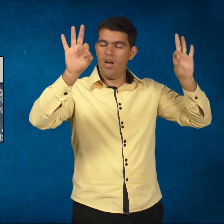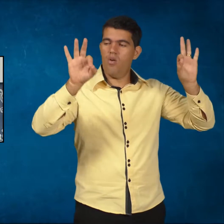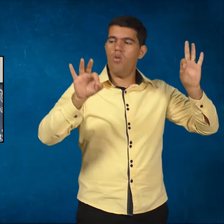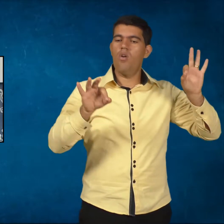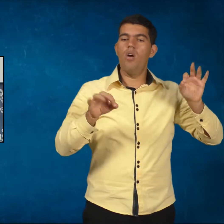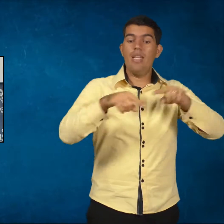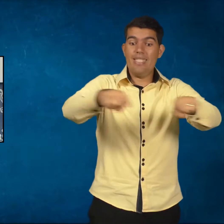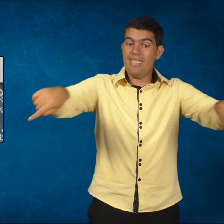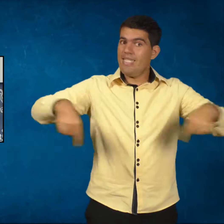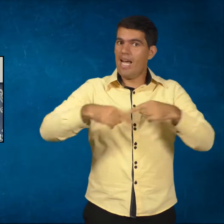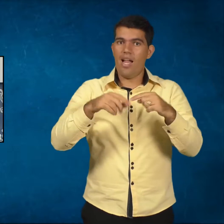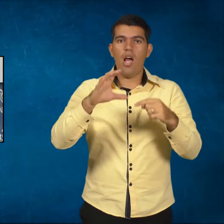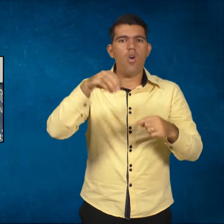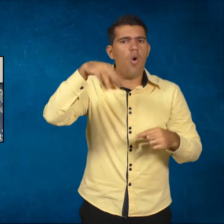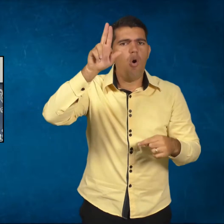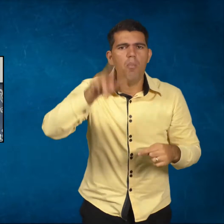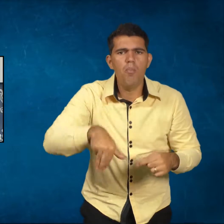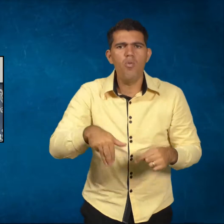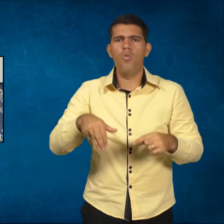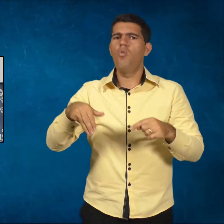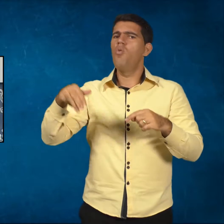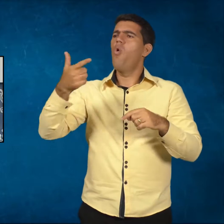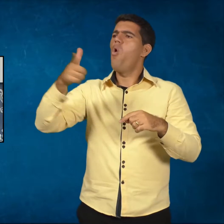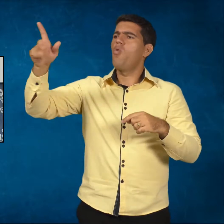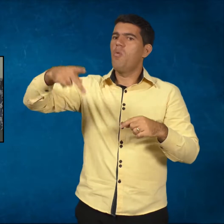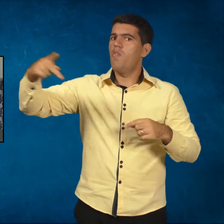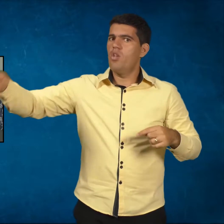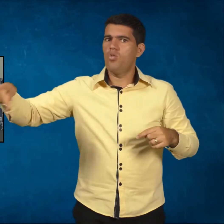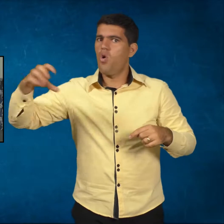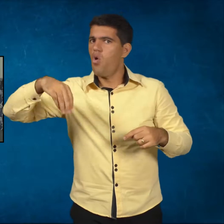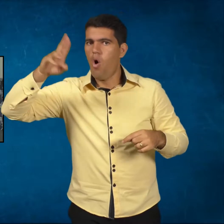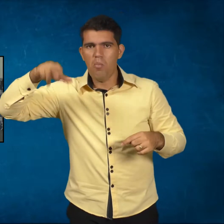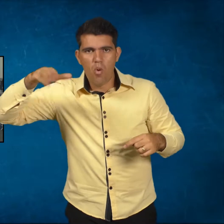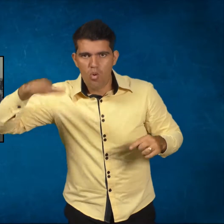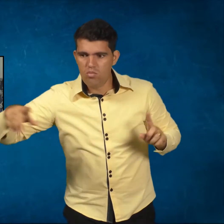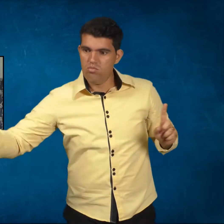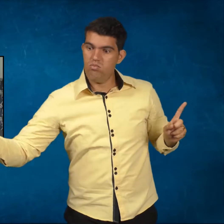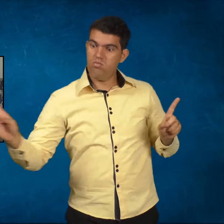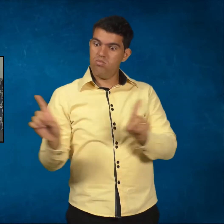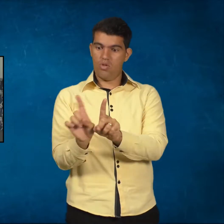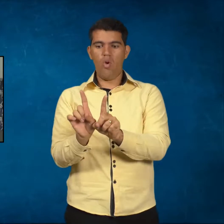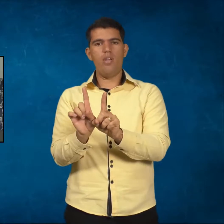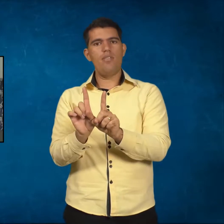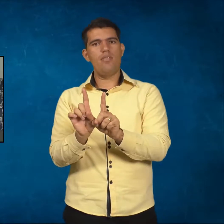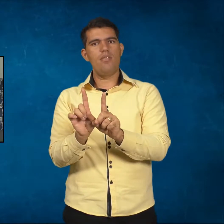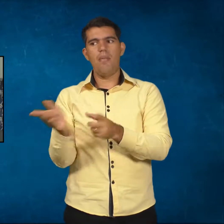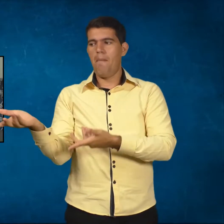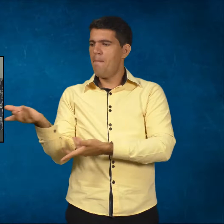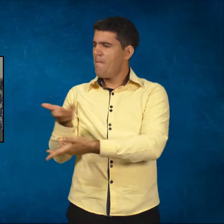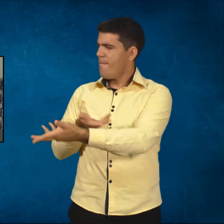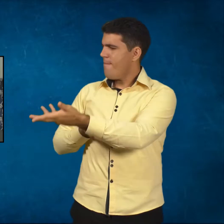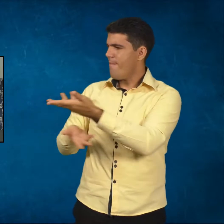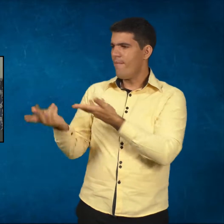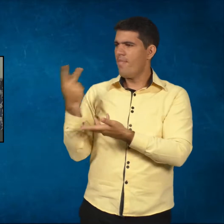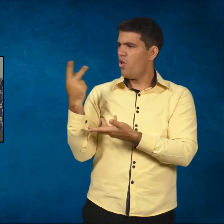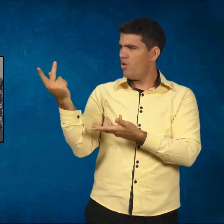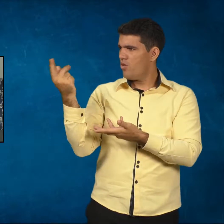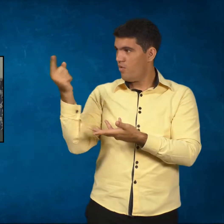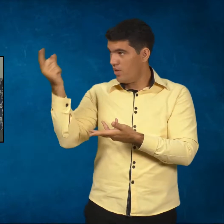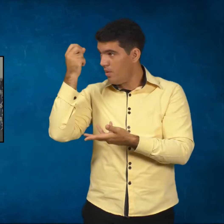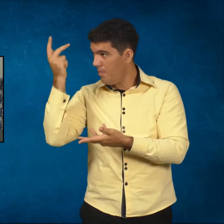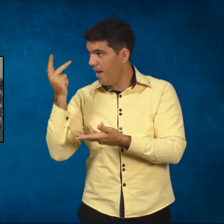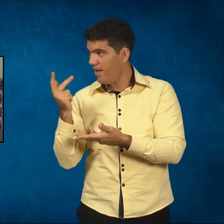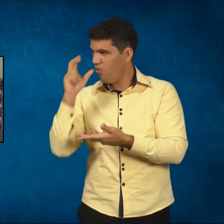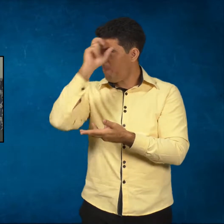com o professor da classe comum, professor de física, de matemática. Há uma parceria de expertises que a gente fala,